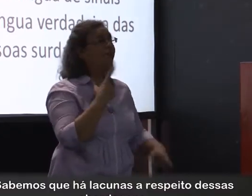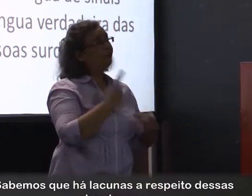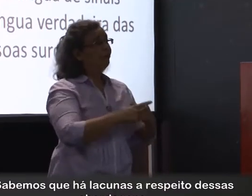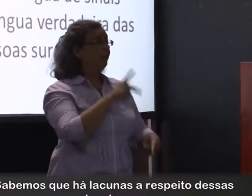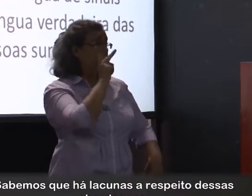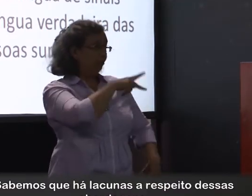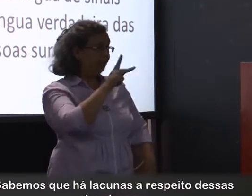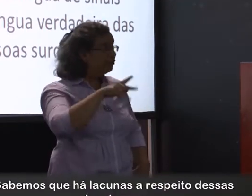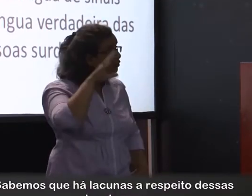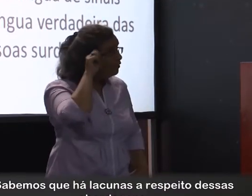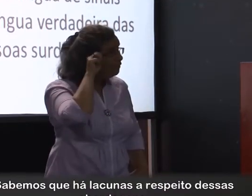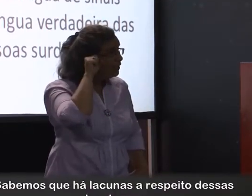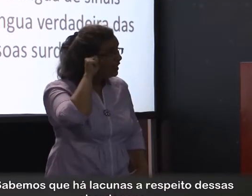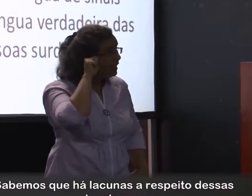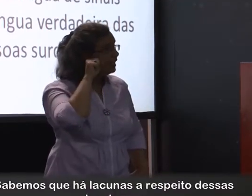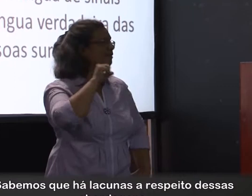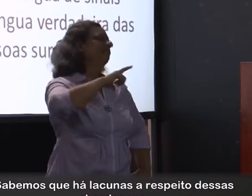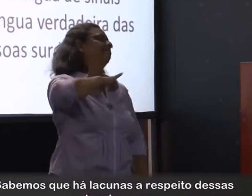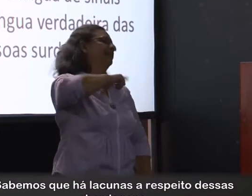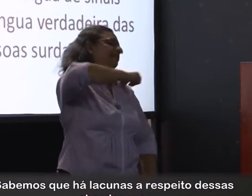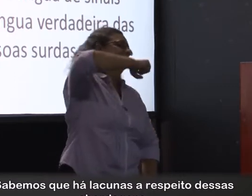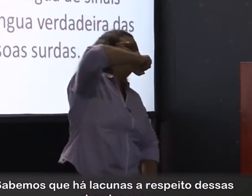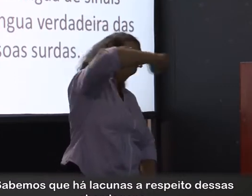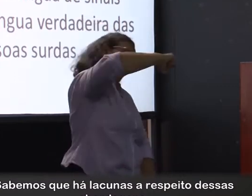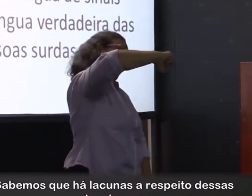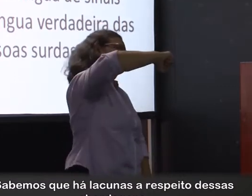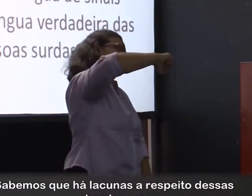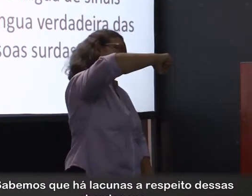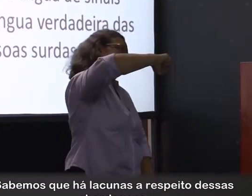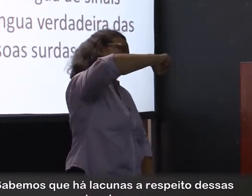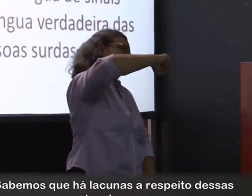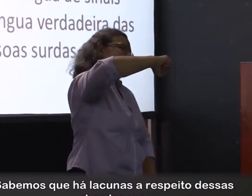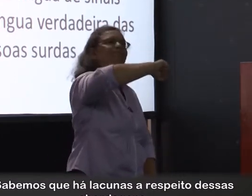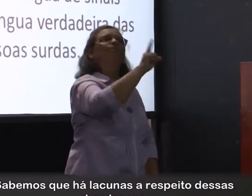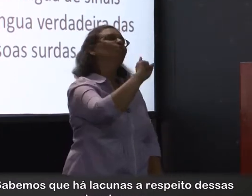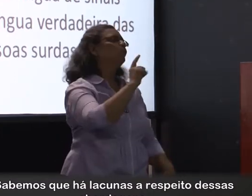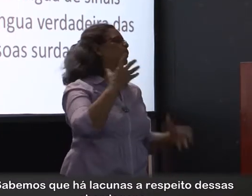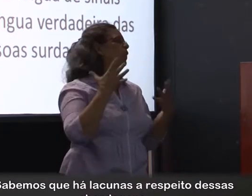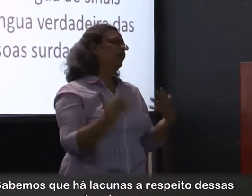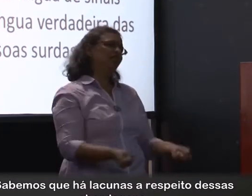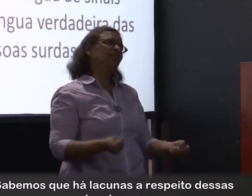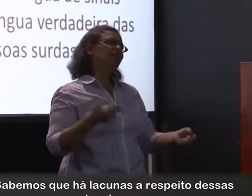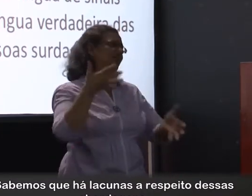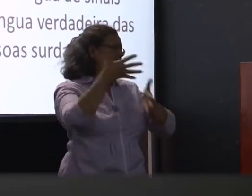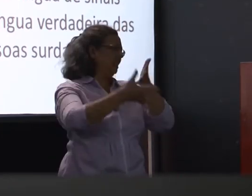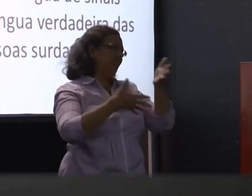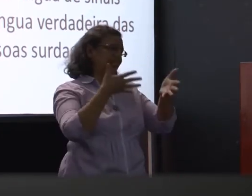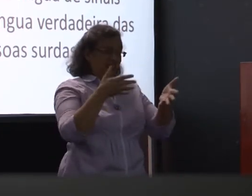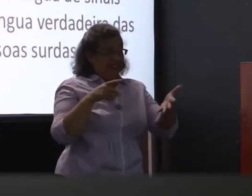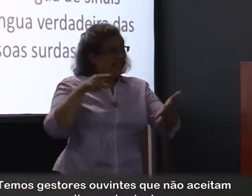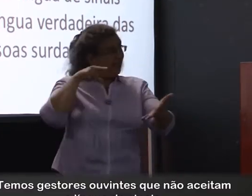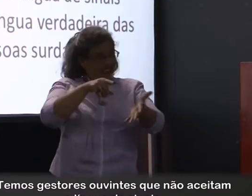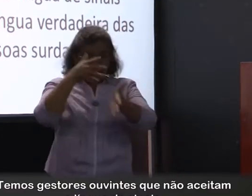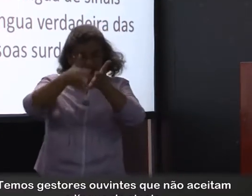a gente sabe que há lacunas a respeito dessas nomenclaturas, dessas abordagens. Temos